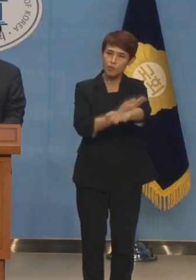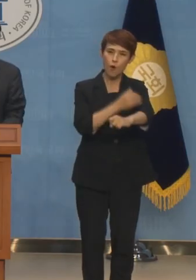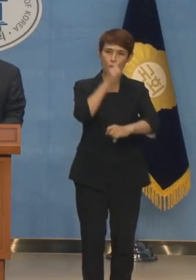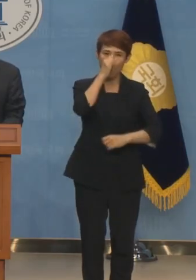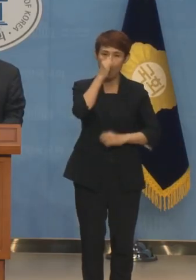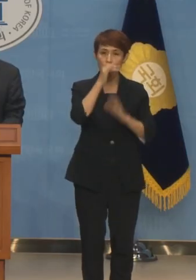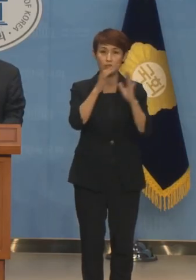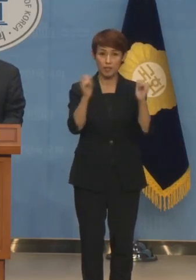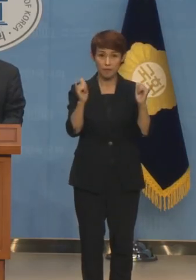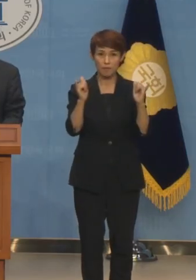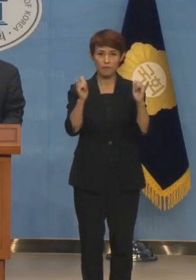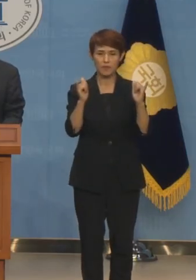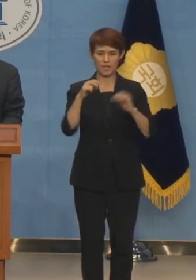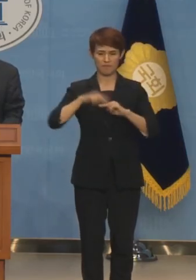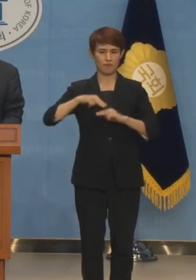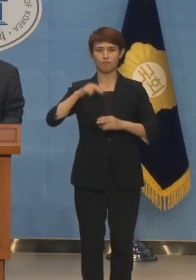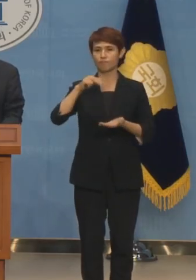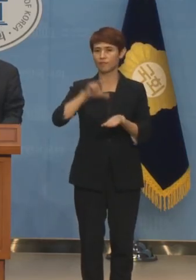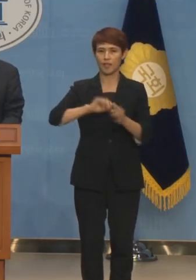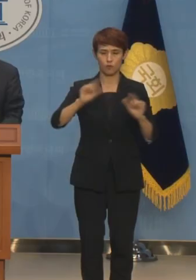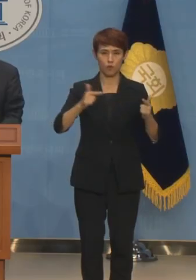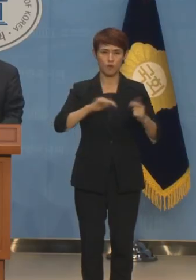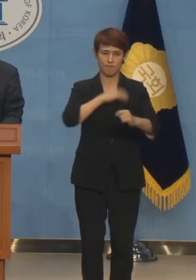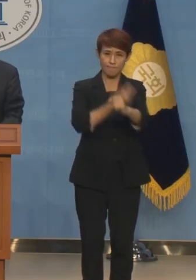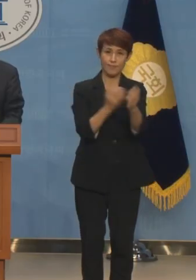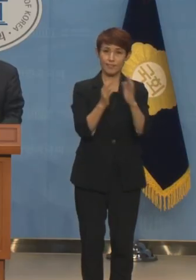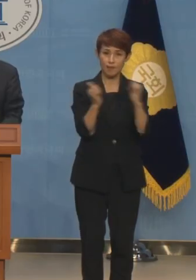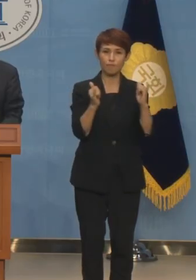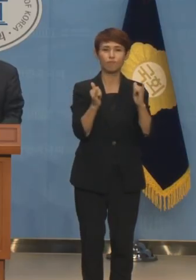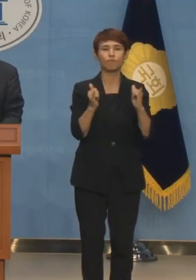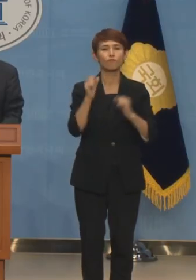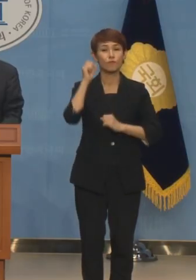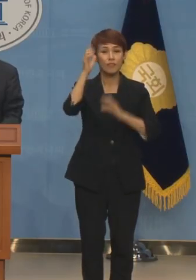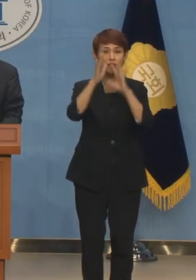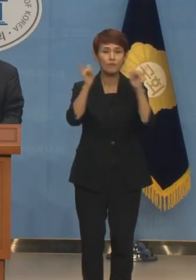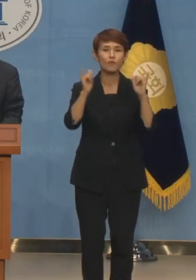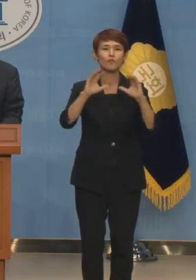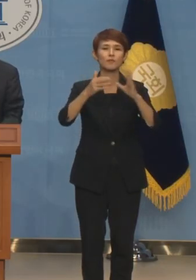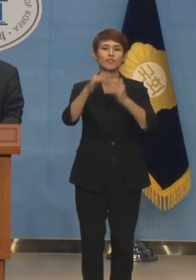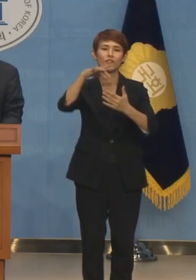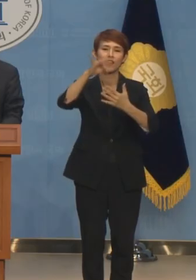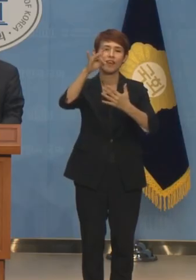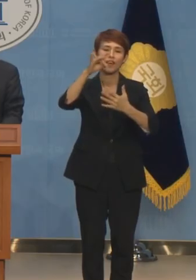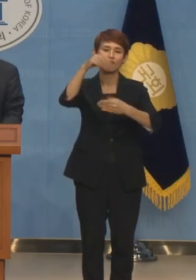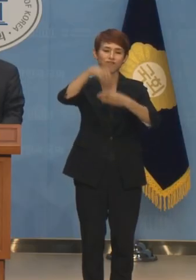훌륭한 인물이 국민의 선택을 받을 수 있도록 하는 변화입니다.